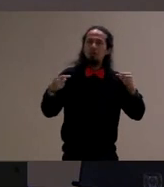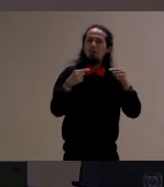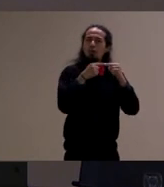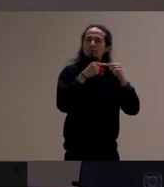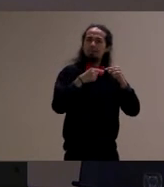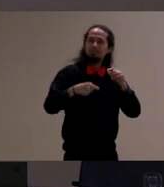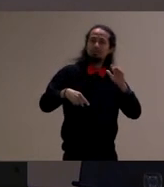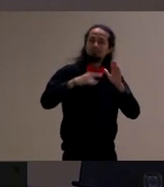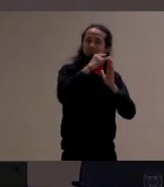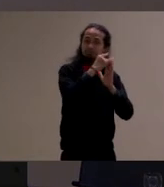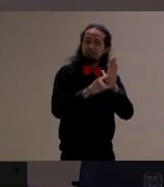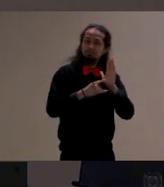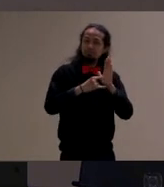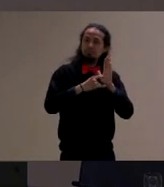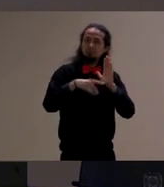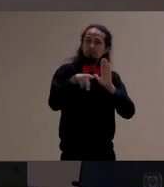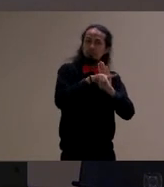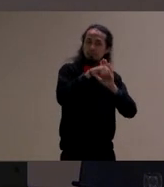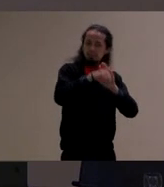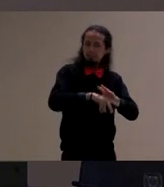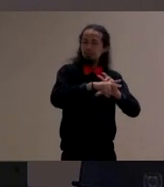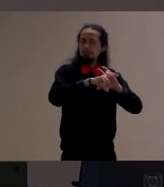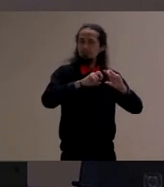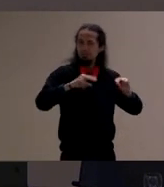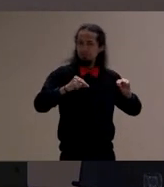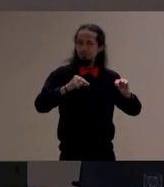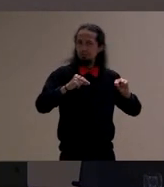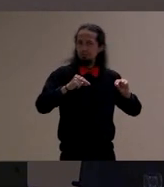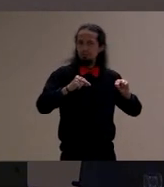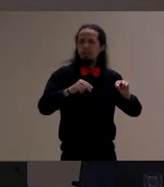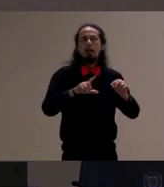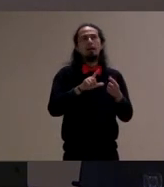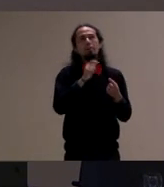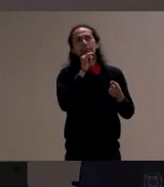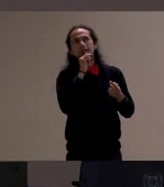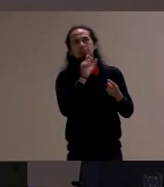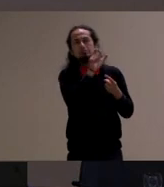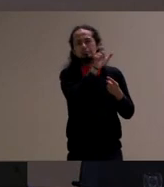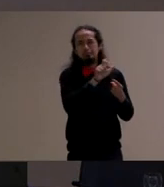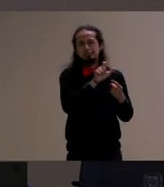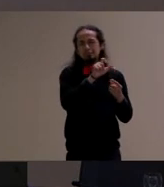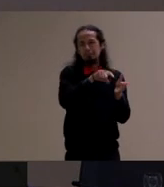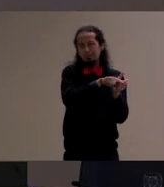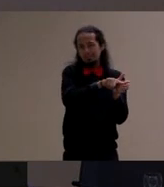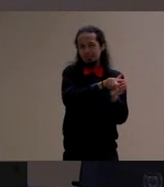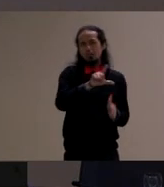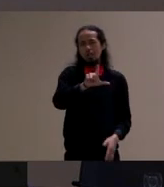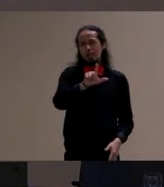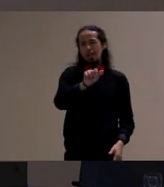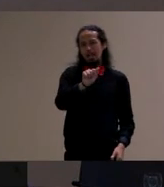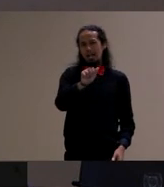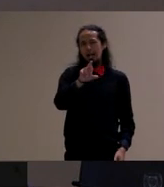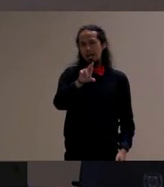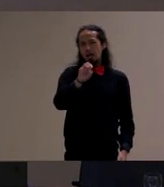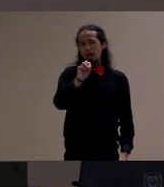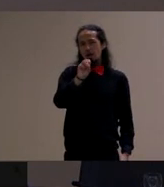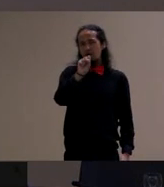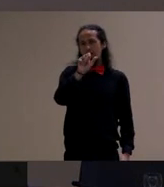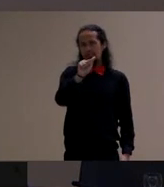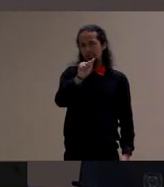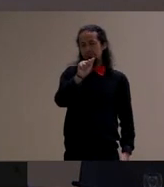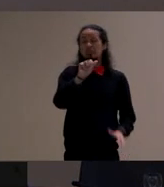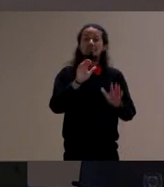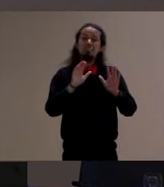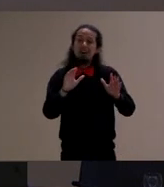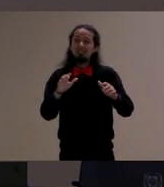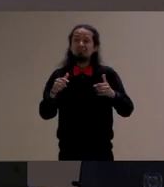rede né a partir de Benjamin né a partir do la Rosa né então não havia um consenso como não